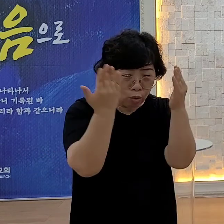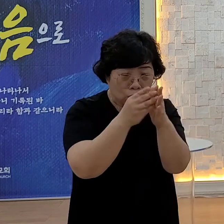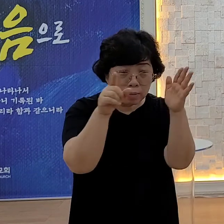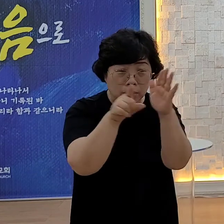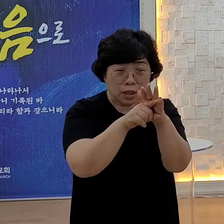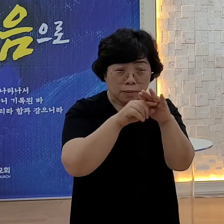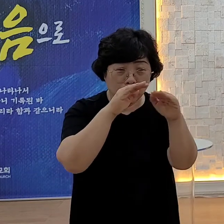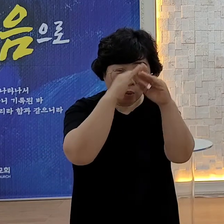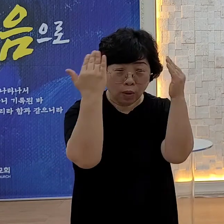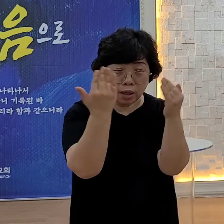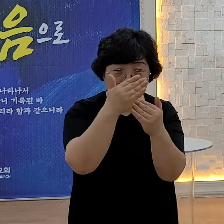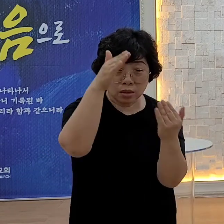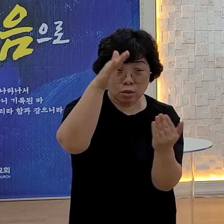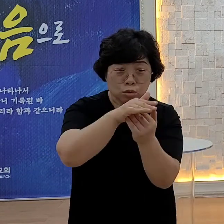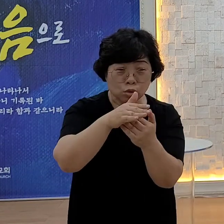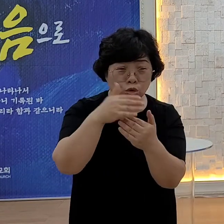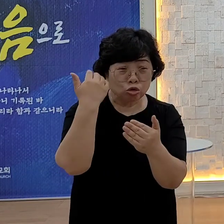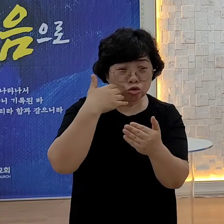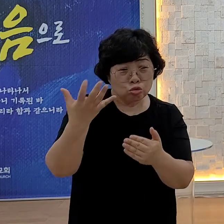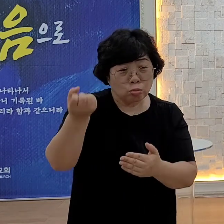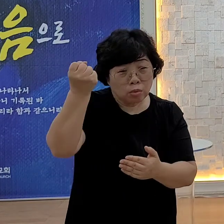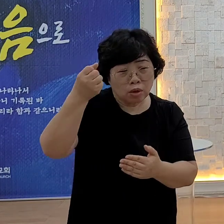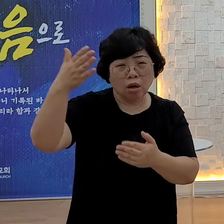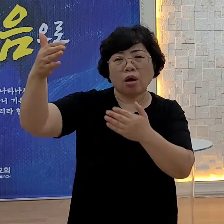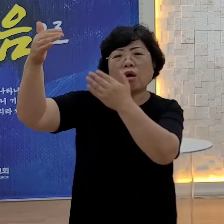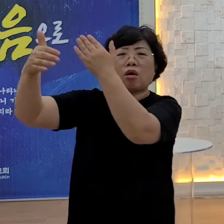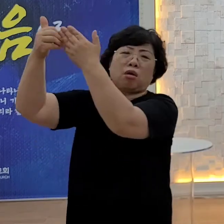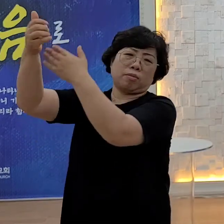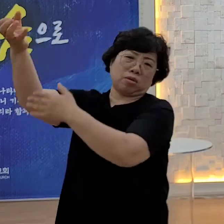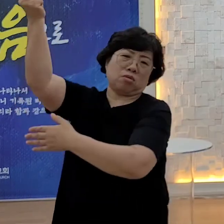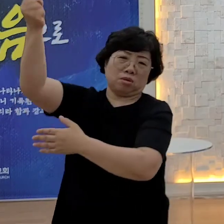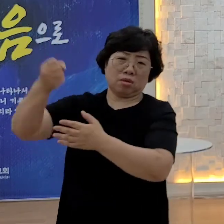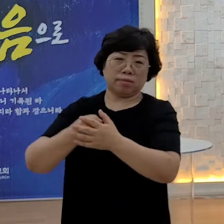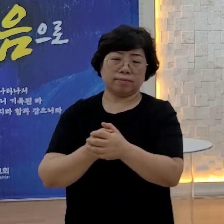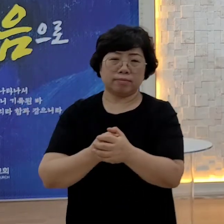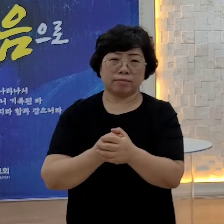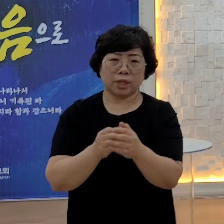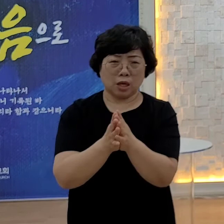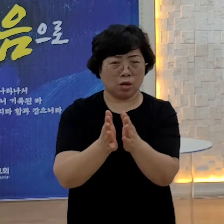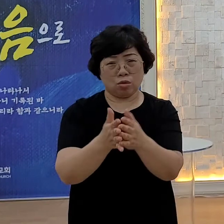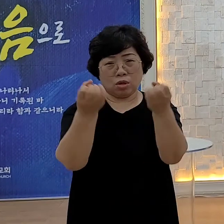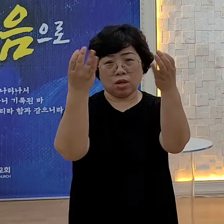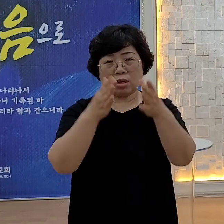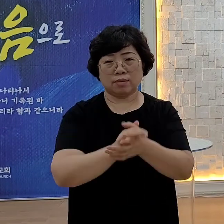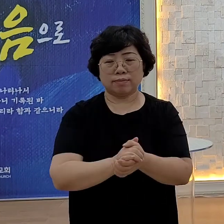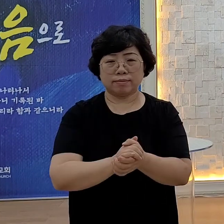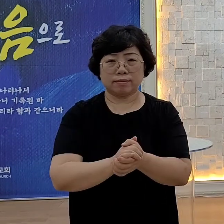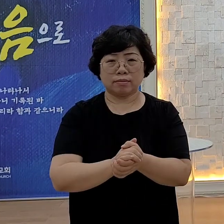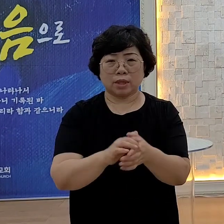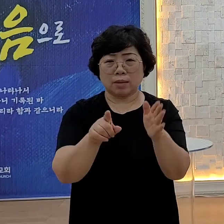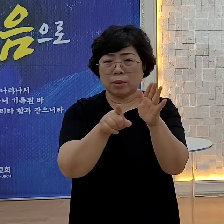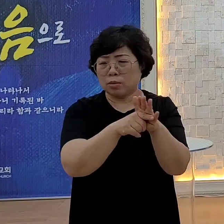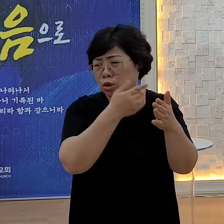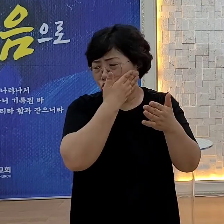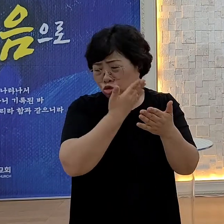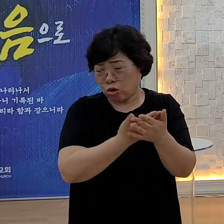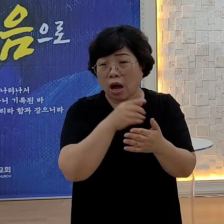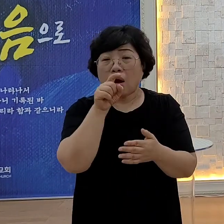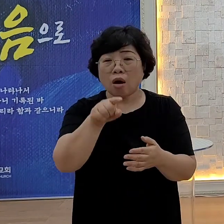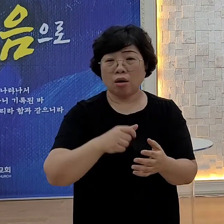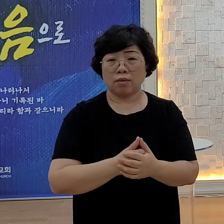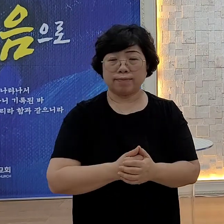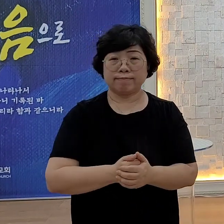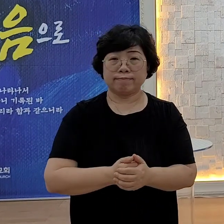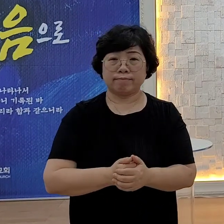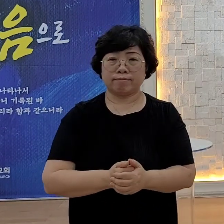완성도 누구의 손에 있다? 하나님의 손에 있다. 할렐루야. 이게 믿음의 이 중요한 원리. 제가